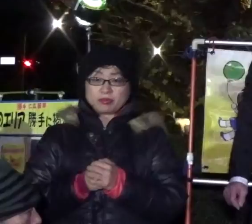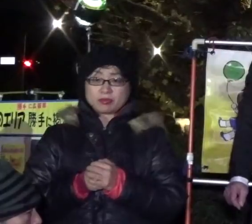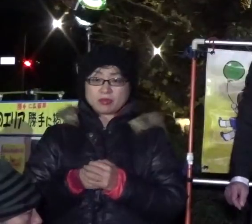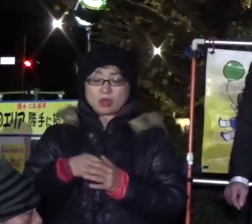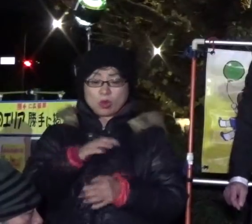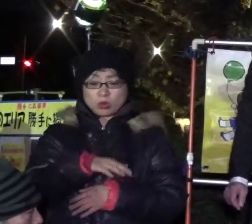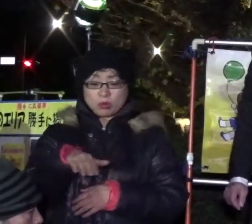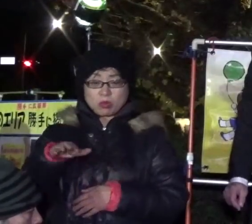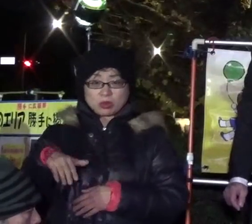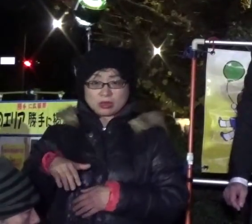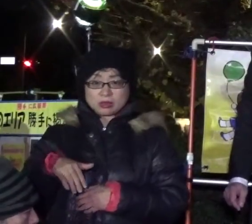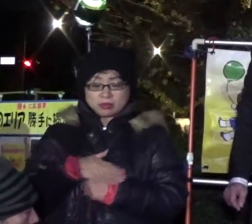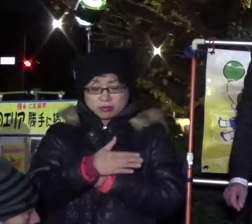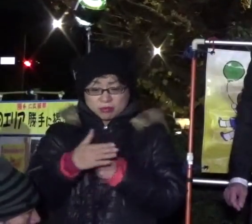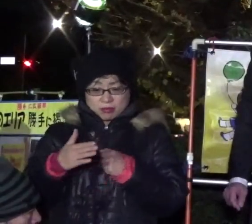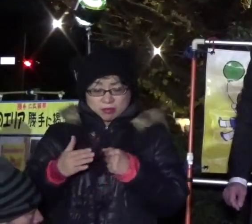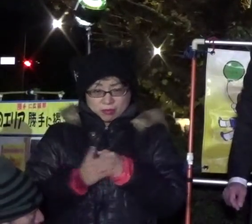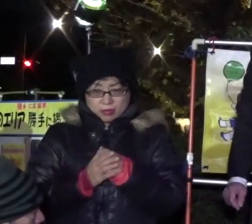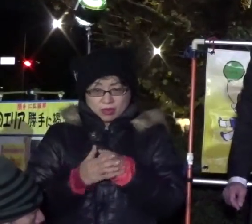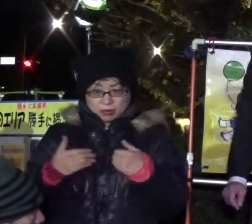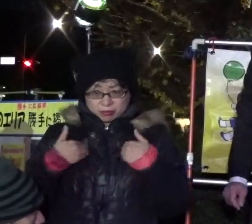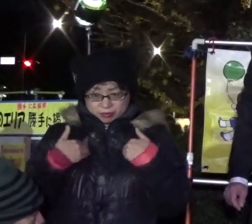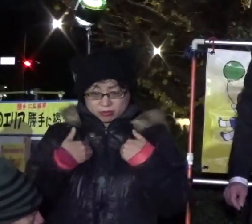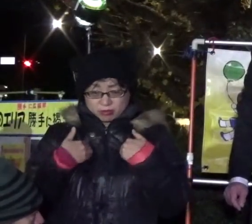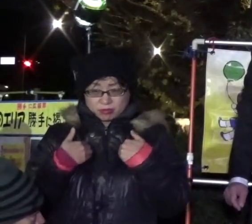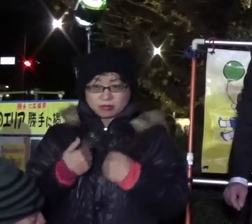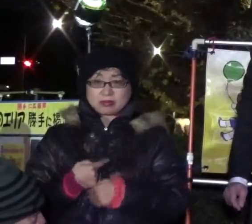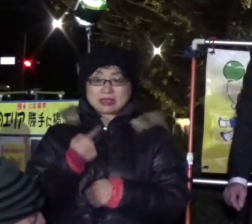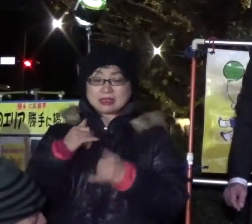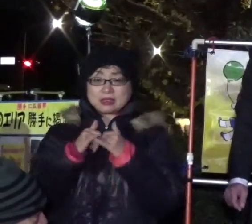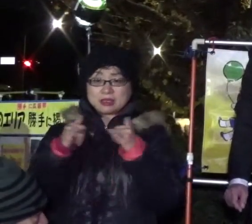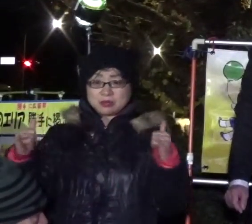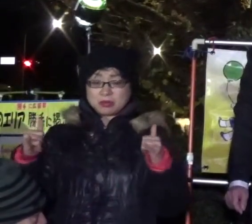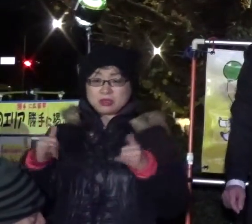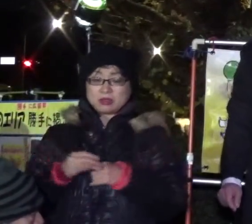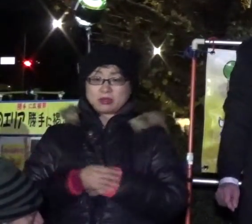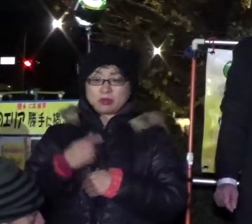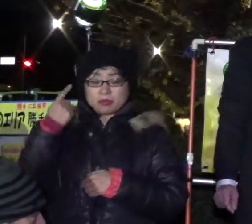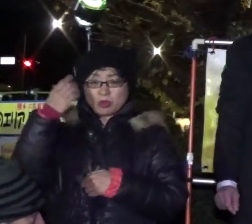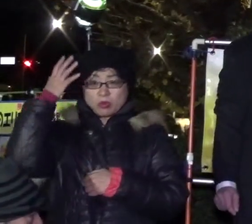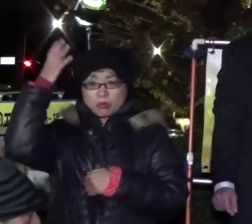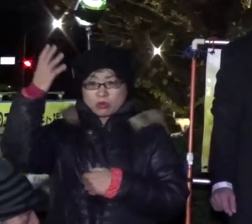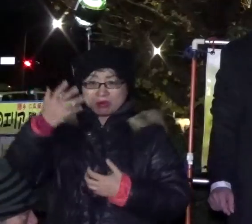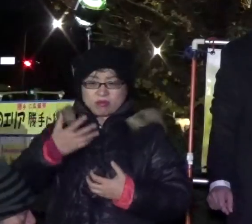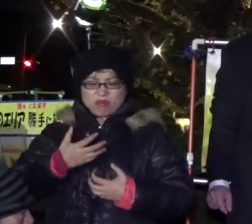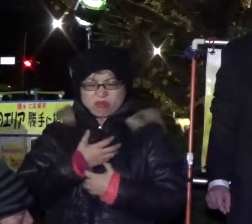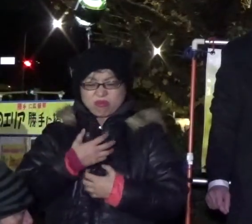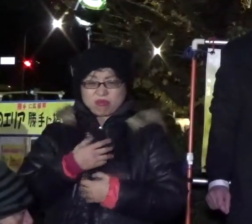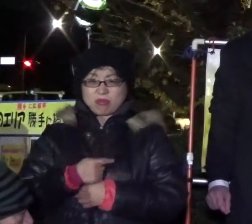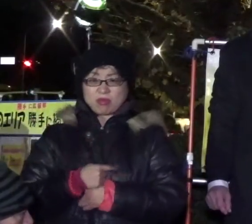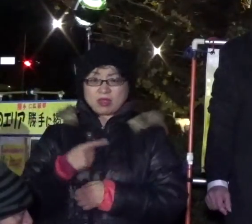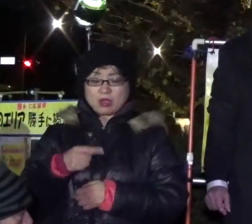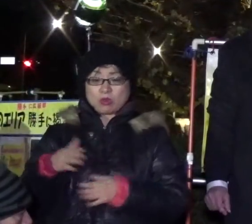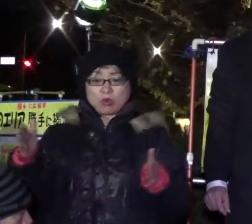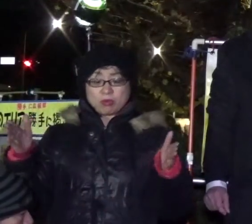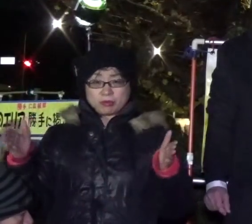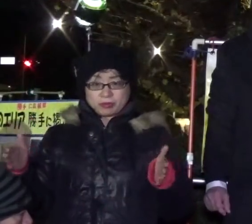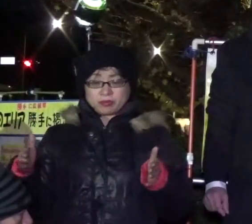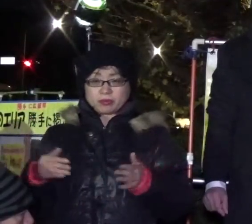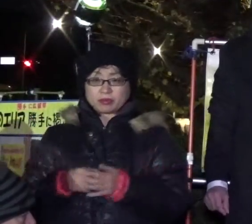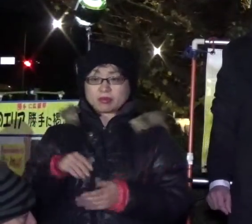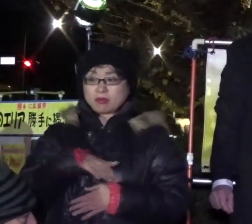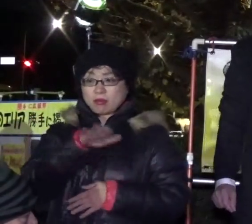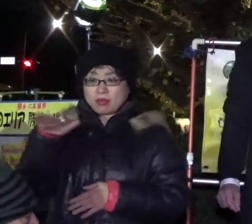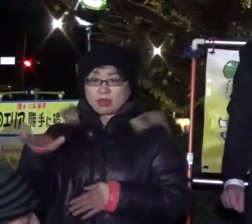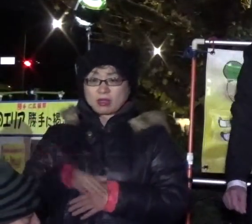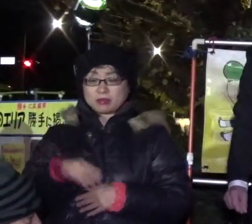子どもたちを絶対に守らなきゃいけないという一市民としての思いや怒りが、この間のこのみんな